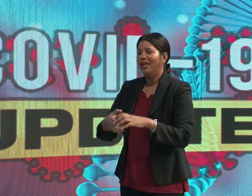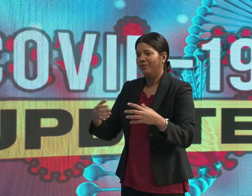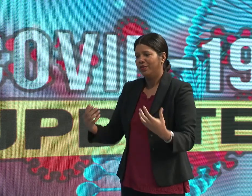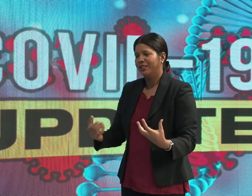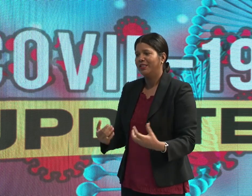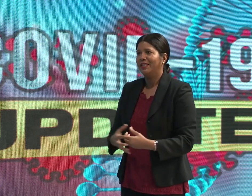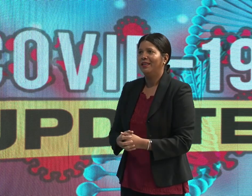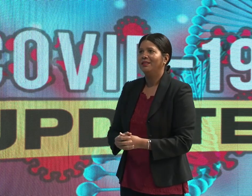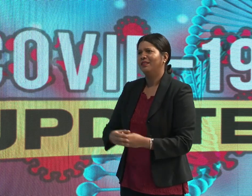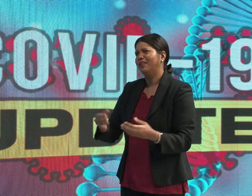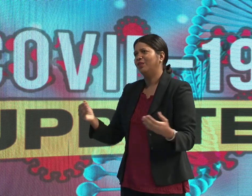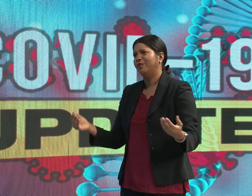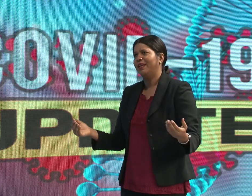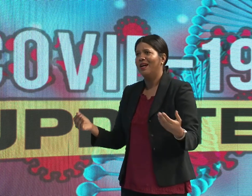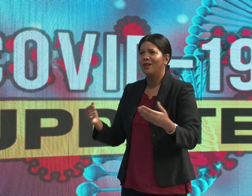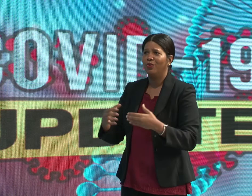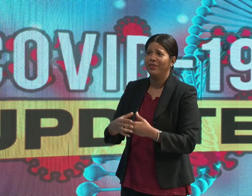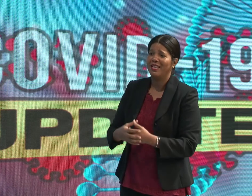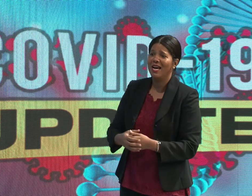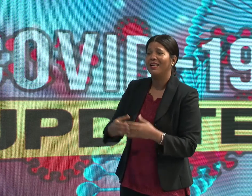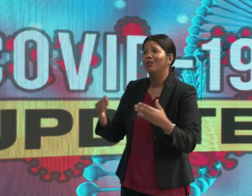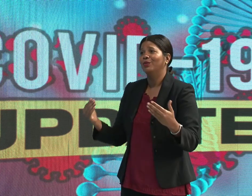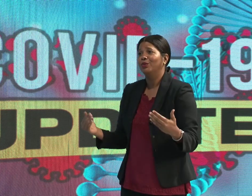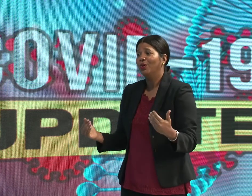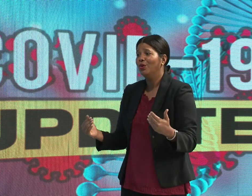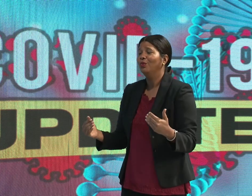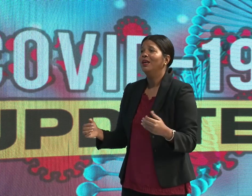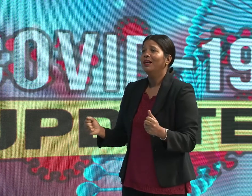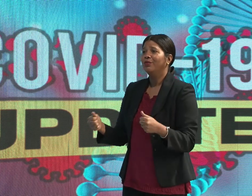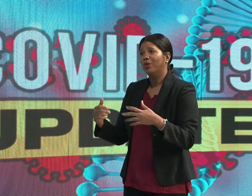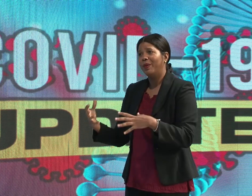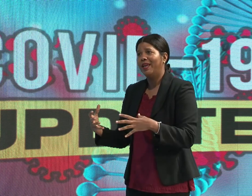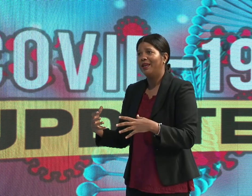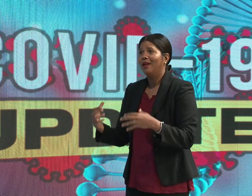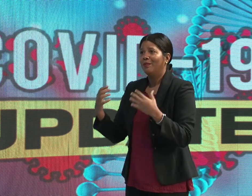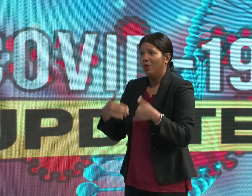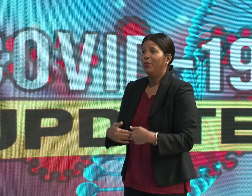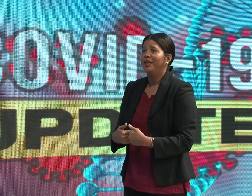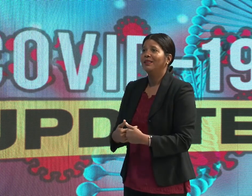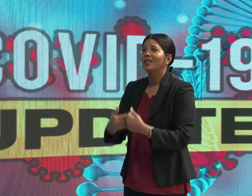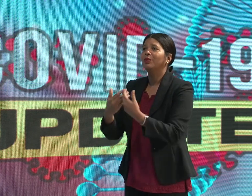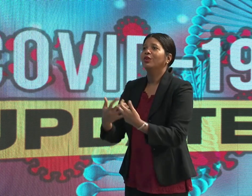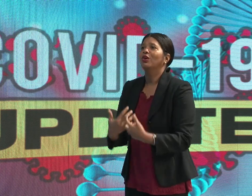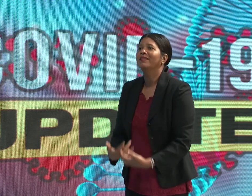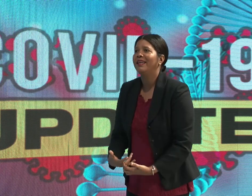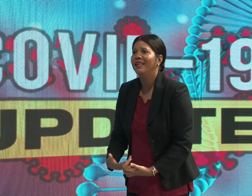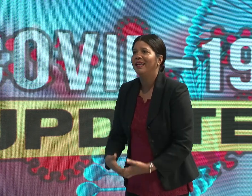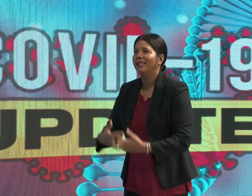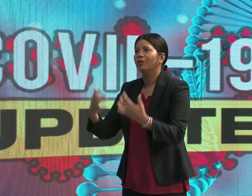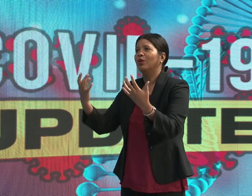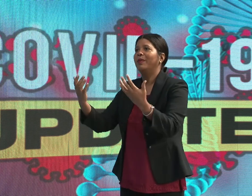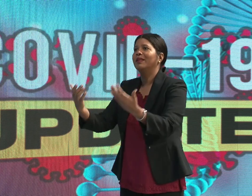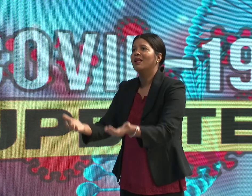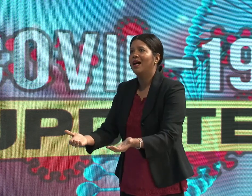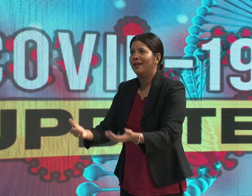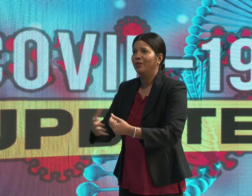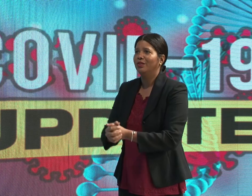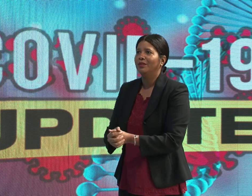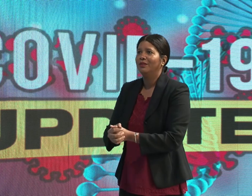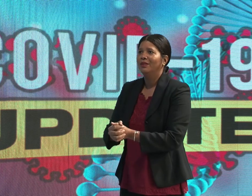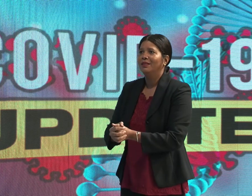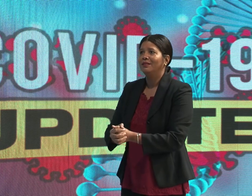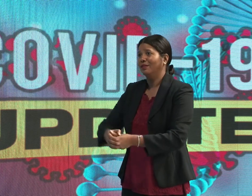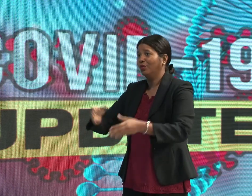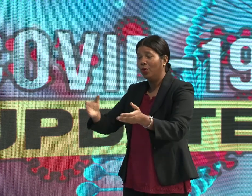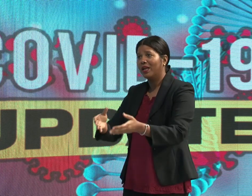doen. En voordat je denkt, zijn die 2 jaar of 1 jaar, you don't know, voorbij. Maar we weten dat we er nog zijn en dat we nog met elkaar